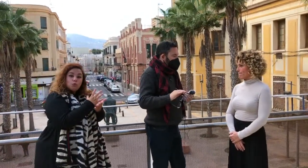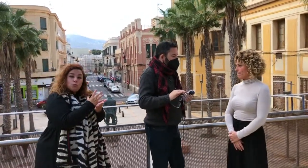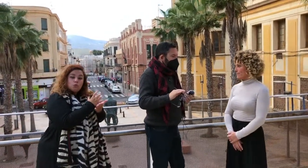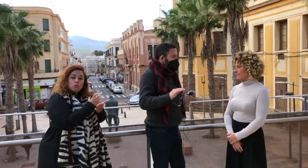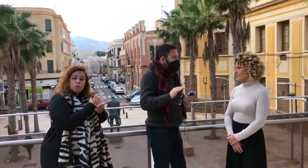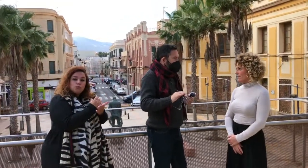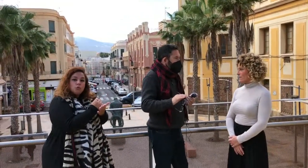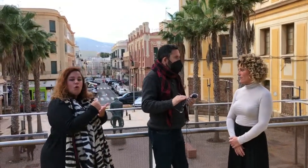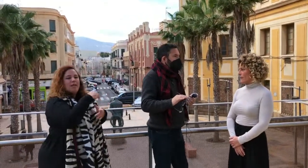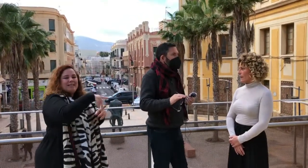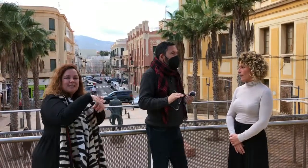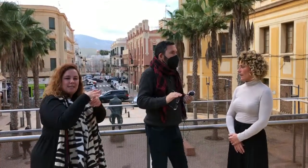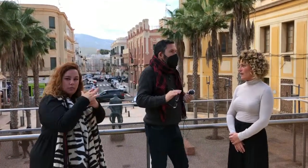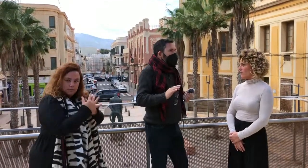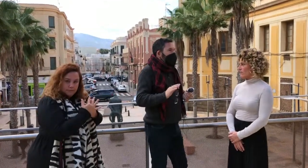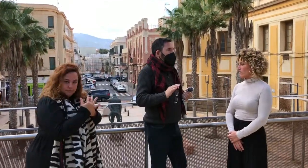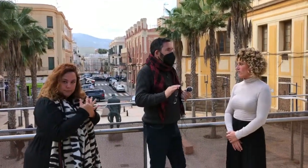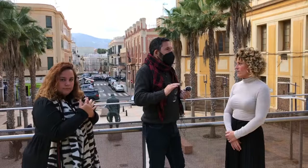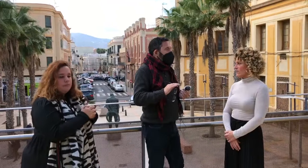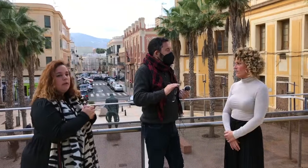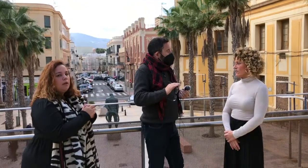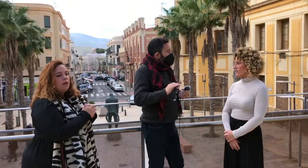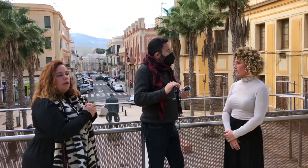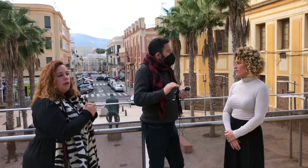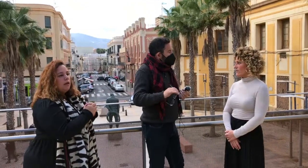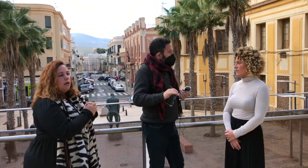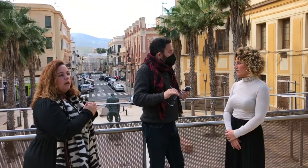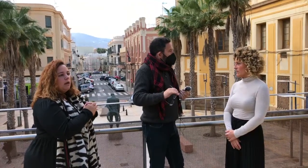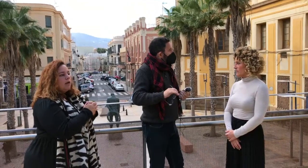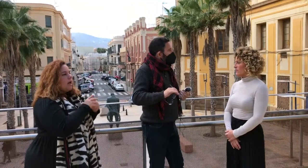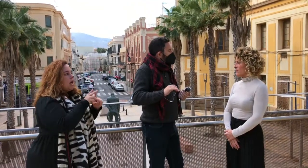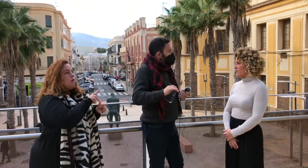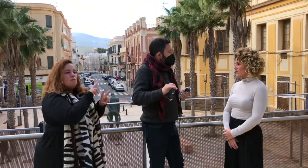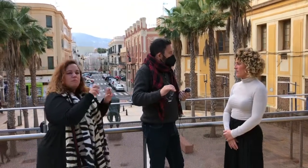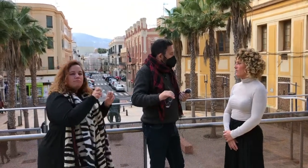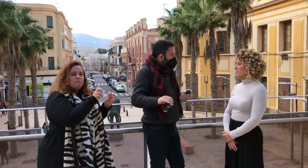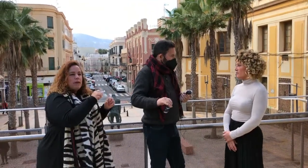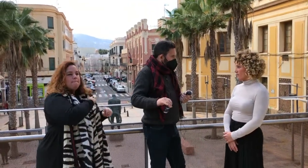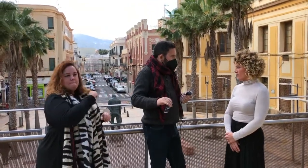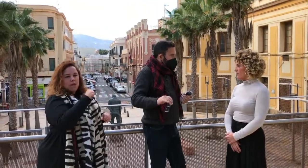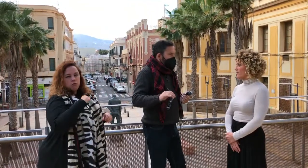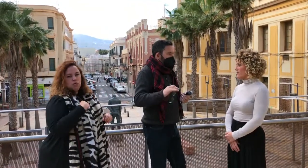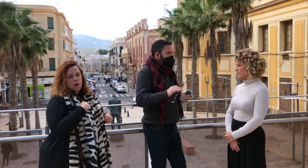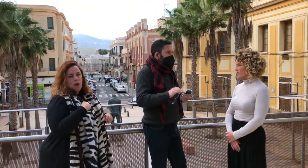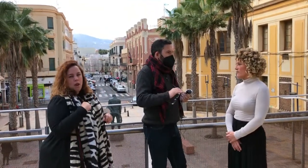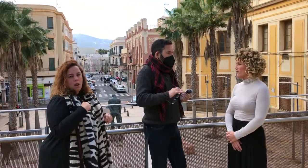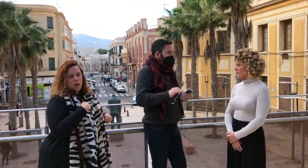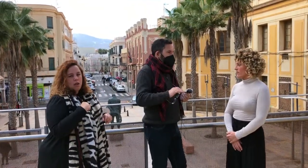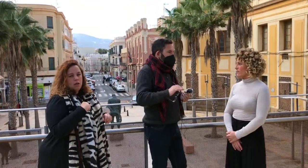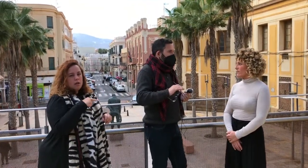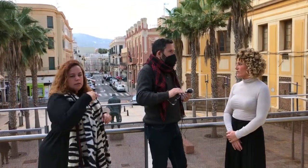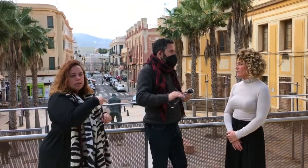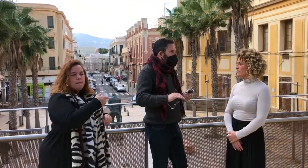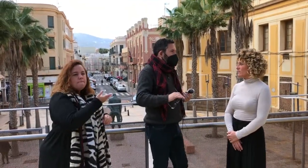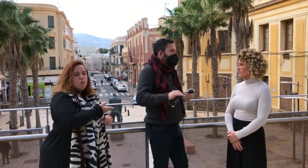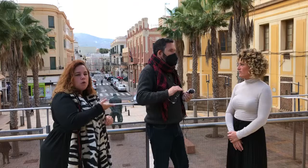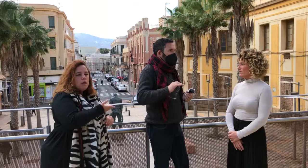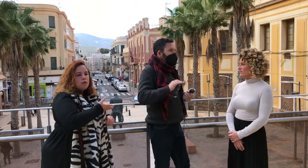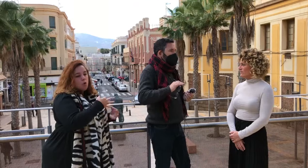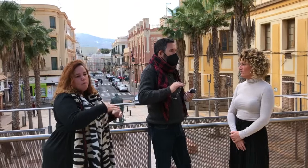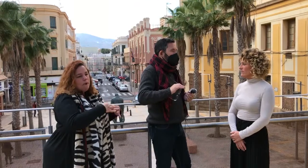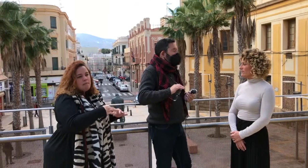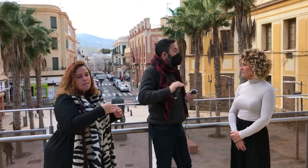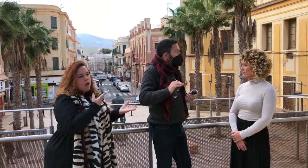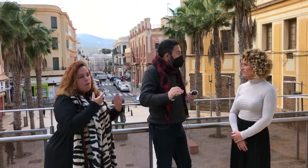Todo este tipo de circunstancias conlleva una parte personal, que es la que normalmente no se toca. Cuando estamos trabajando,